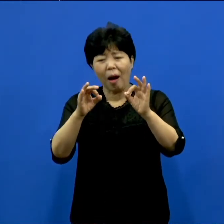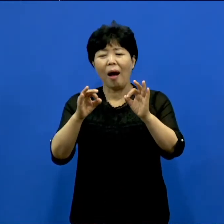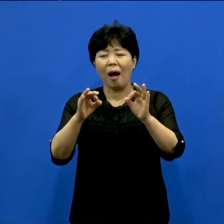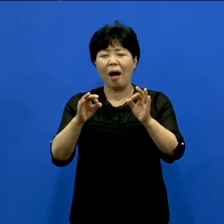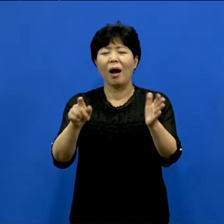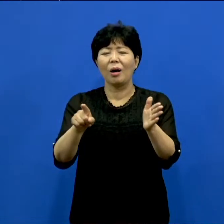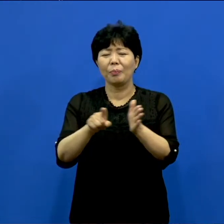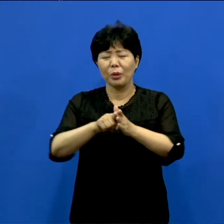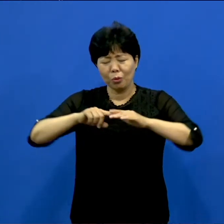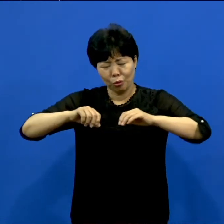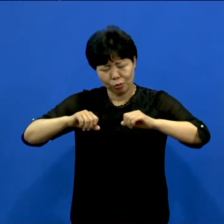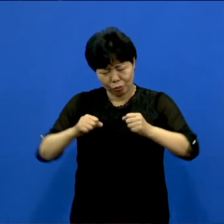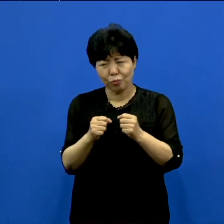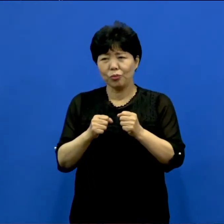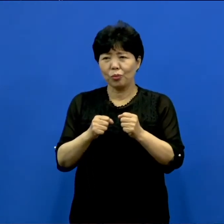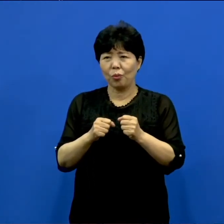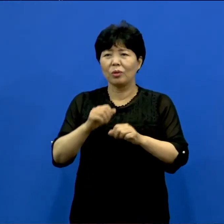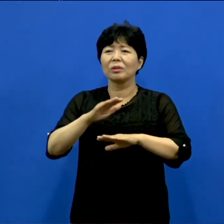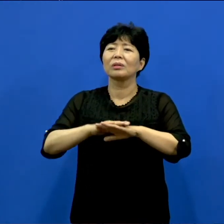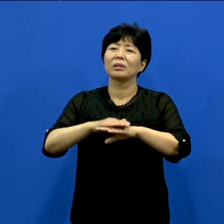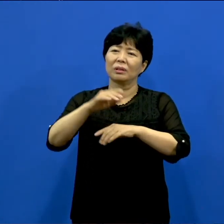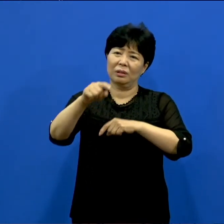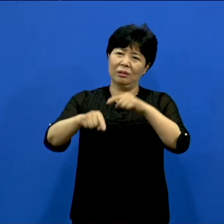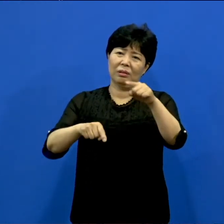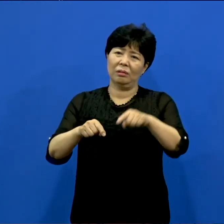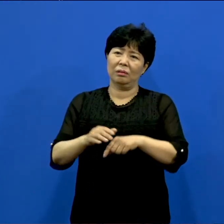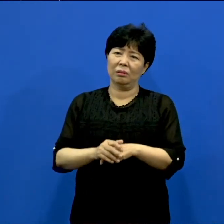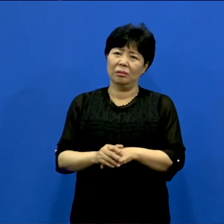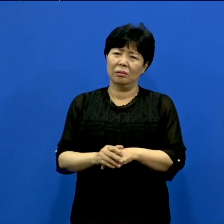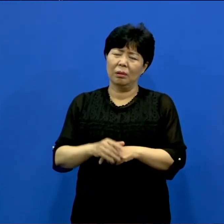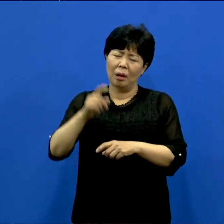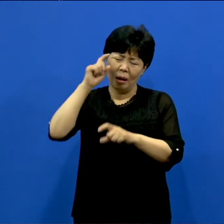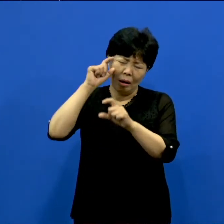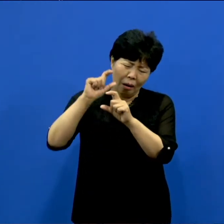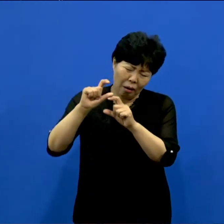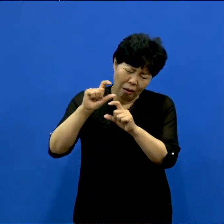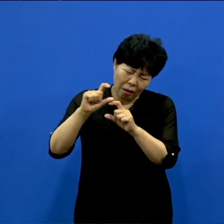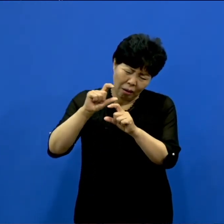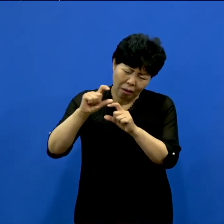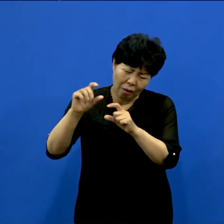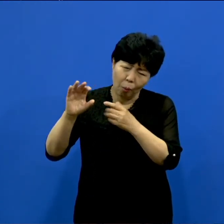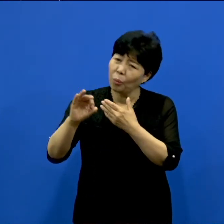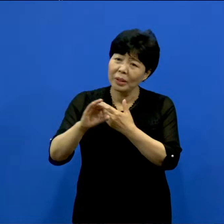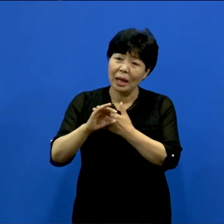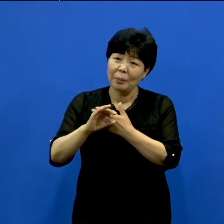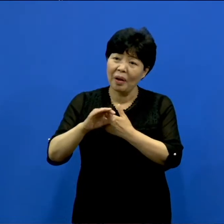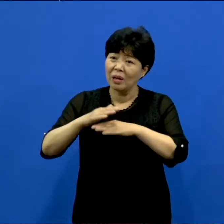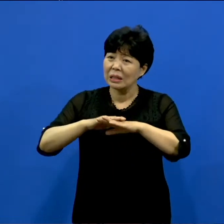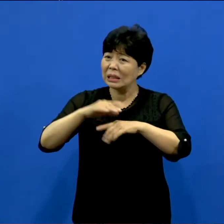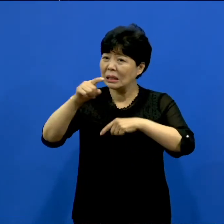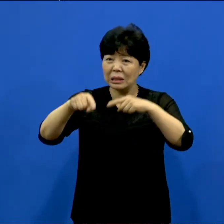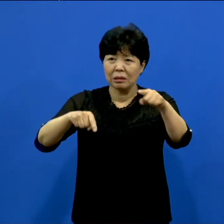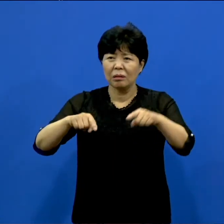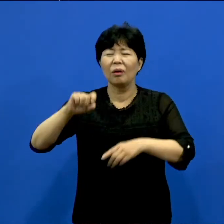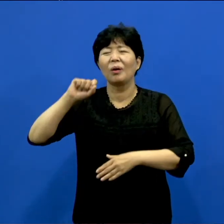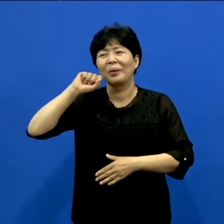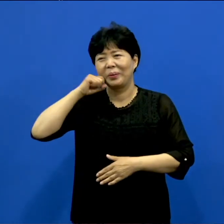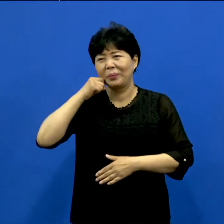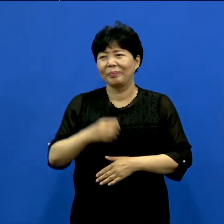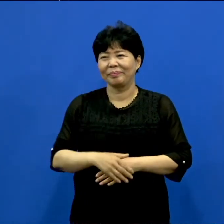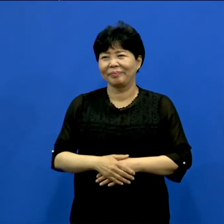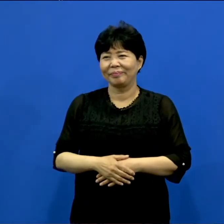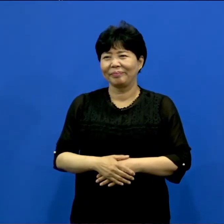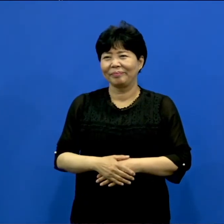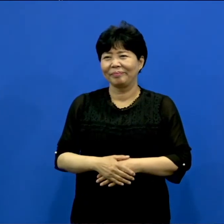오래 고민하면 안 돼요, 여러분. 오래 고민하면 행동에 옮기지 못해요. 말씀이 주어지면 그 말씀을 붙들고 돌진하는 거예요.